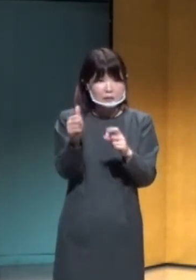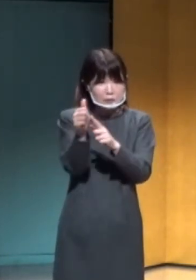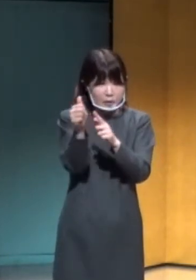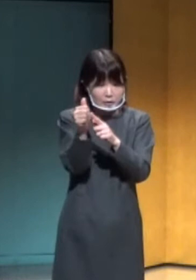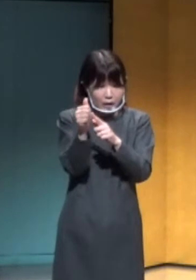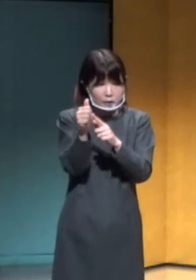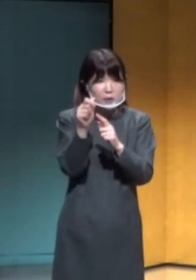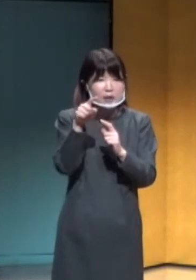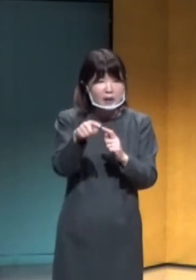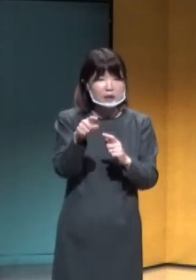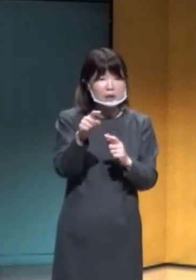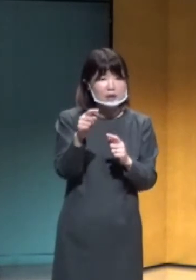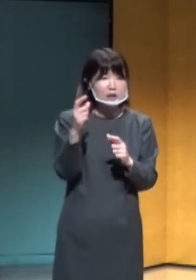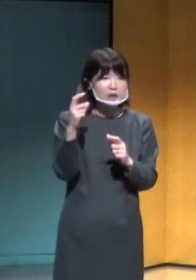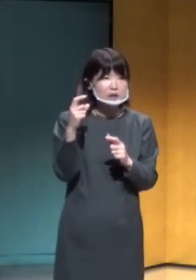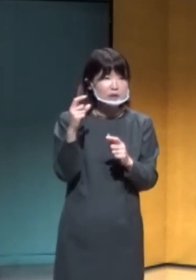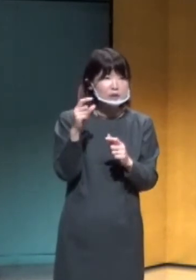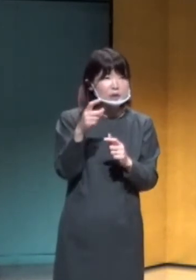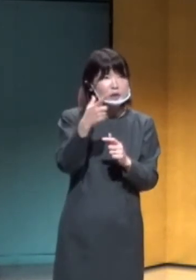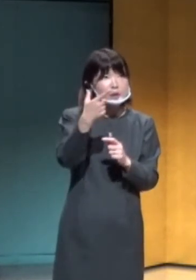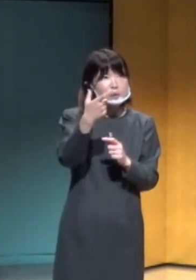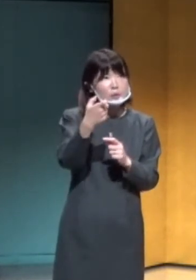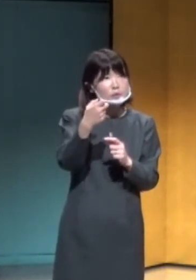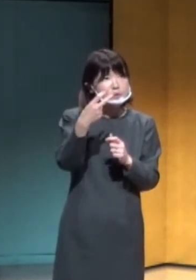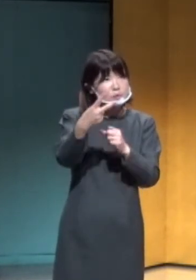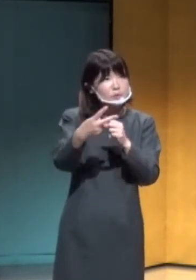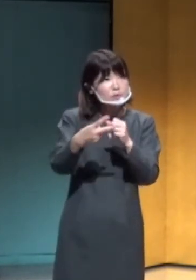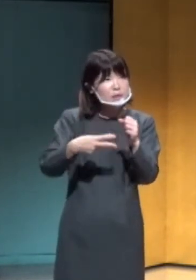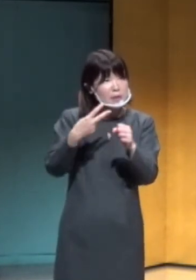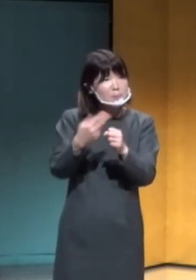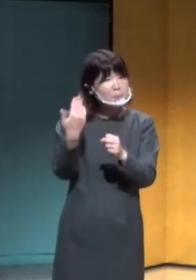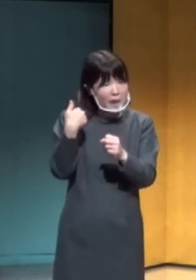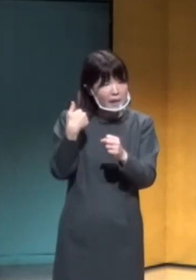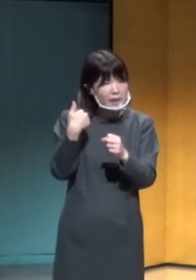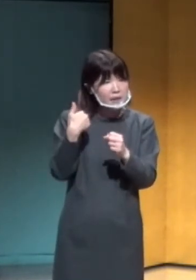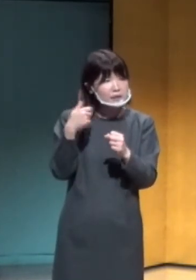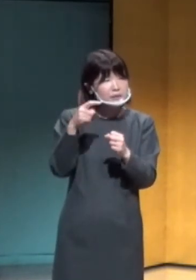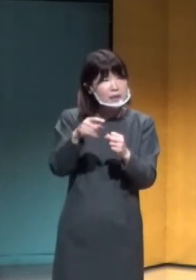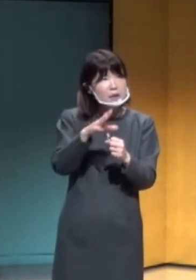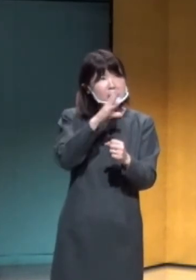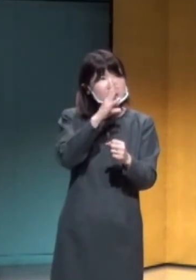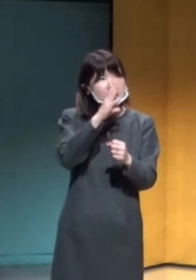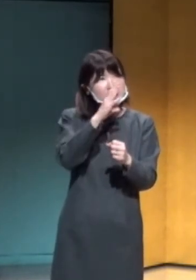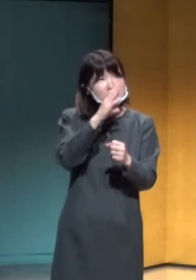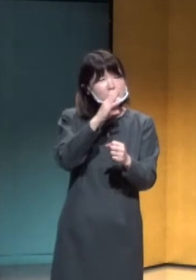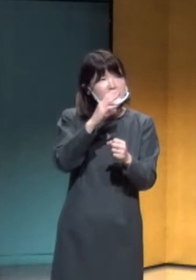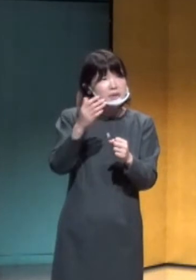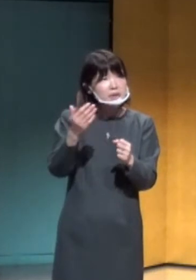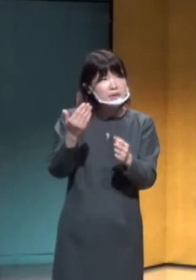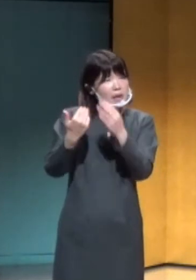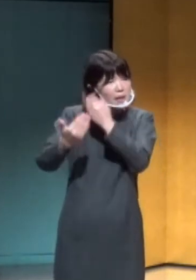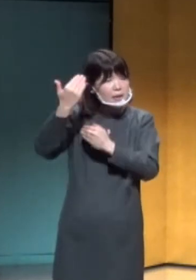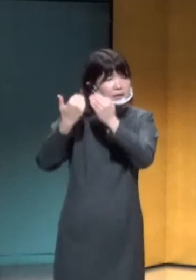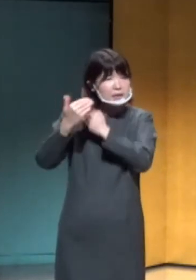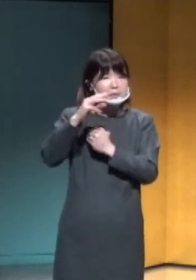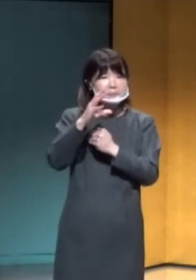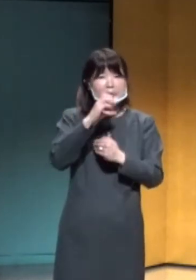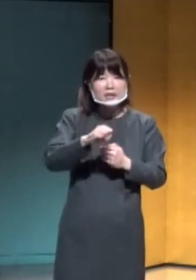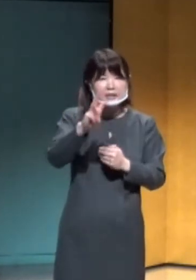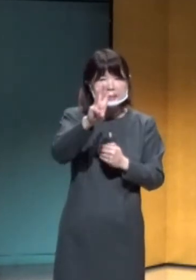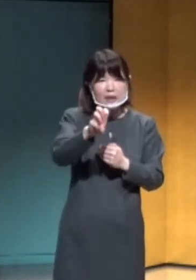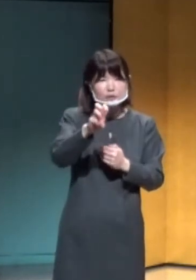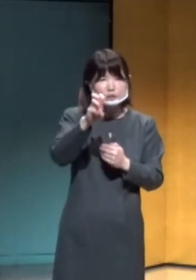。そしてさらに60年遡ってみました。これは明治35年になります。この年